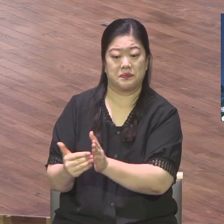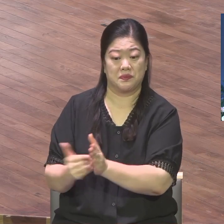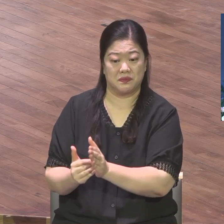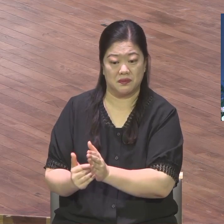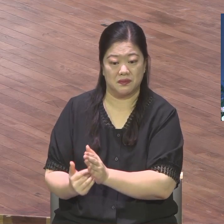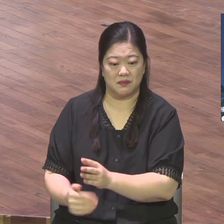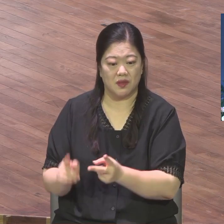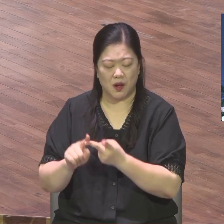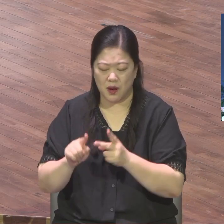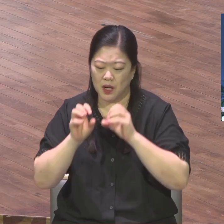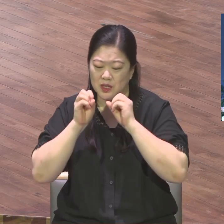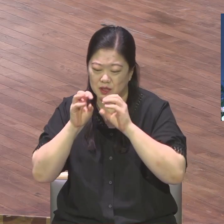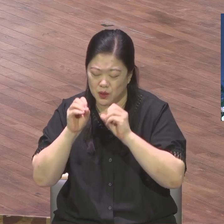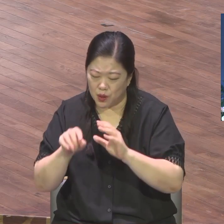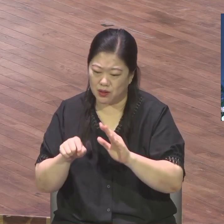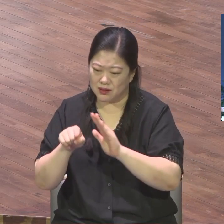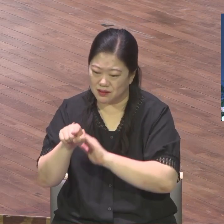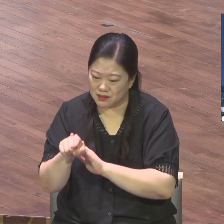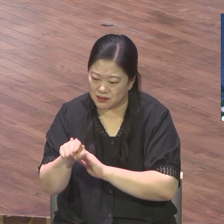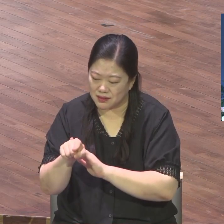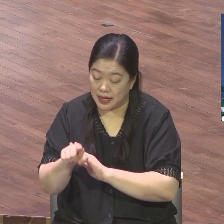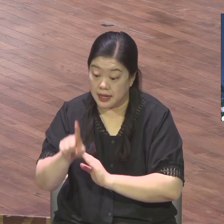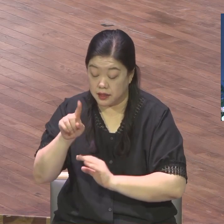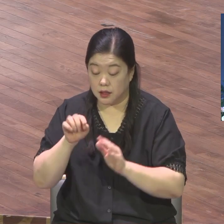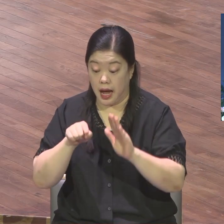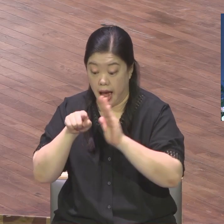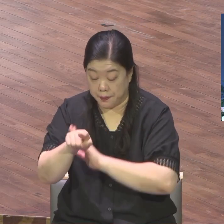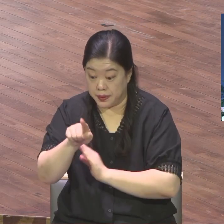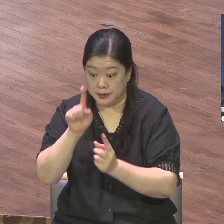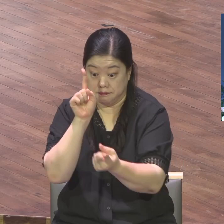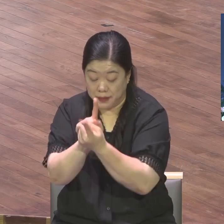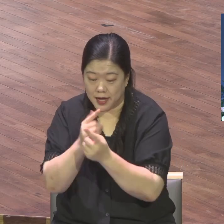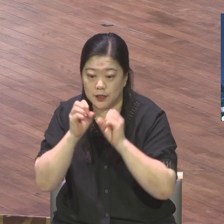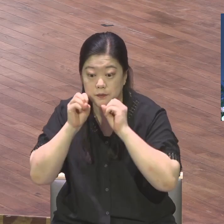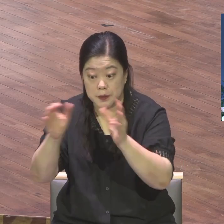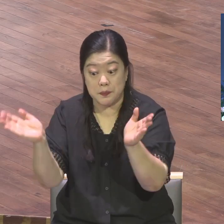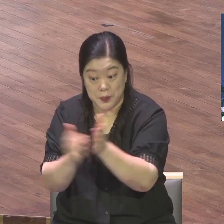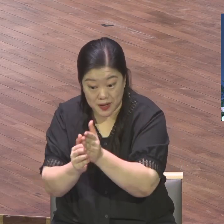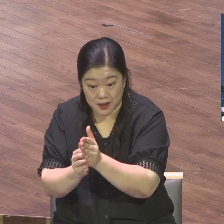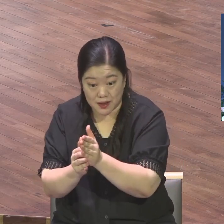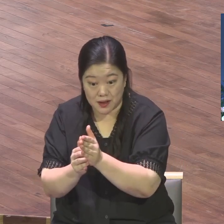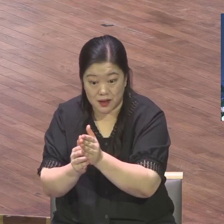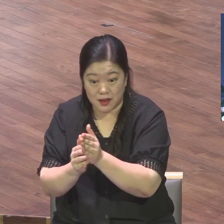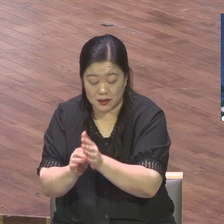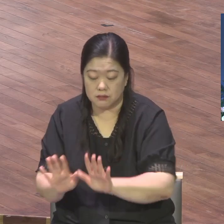아무리 해도 안 된다고 포기하고 머물러 있을 그때에 이 사람은